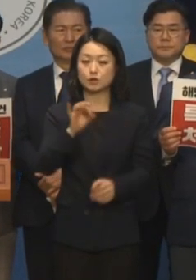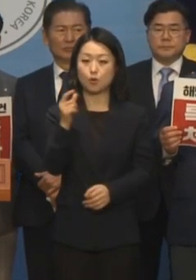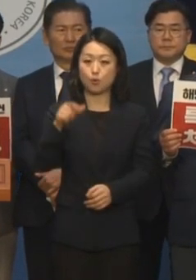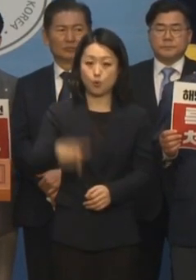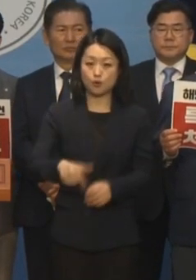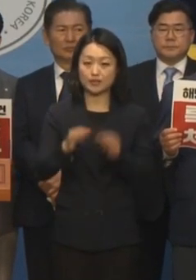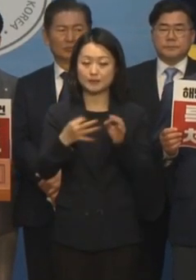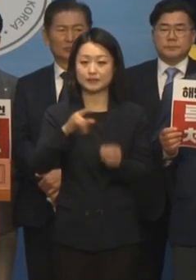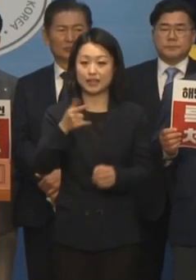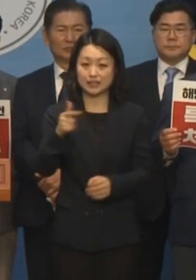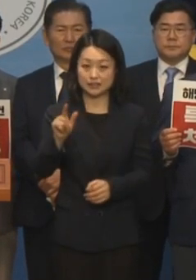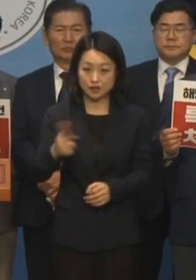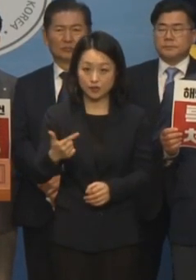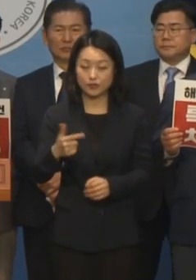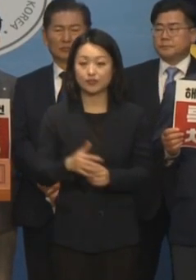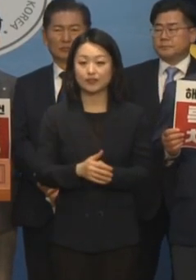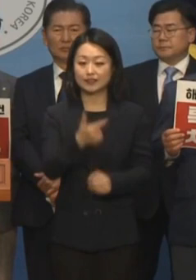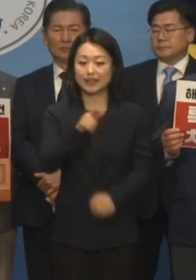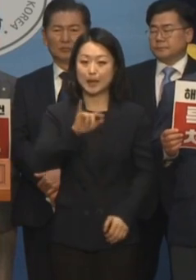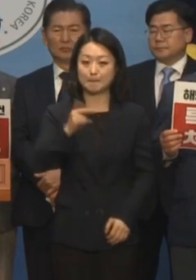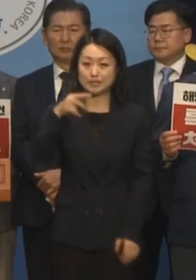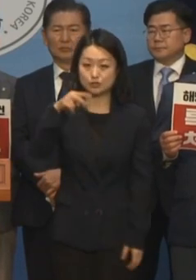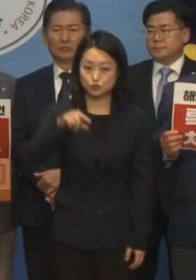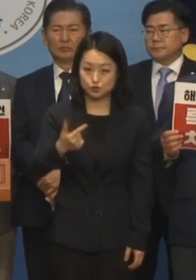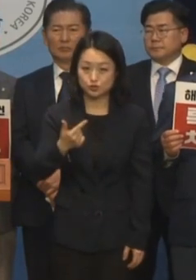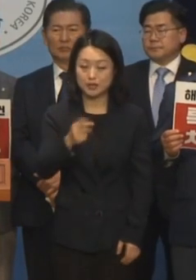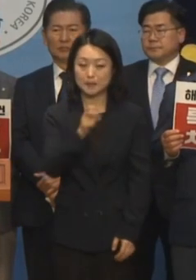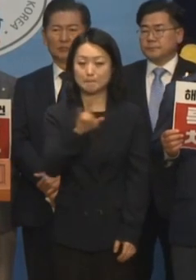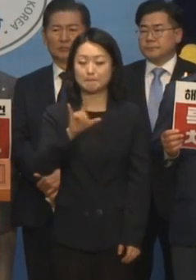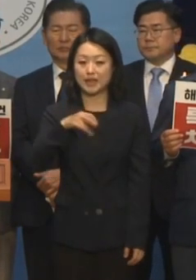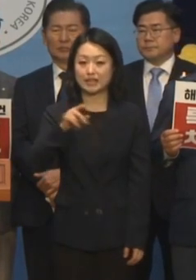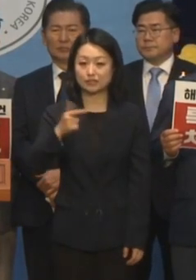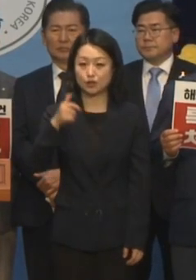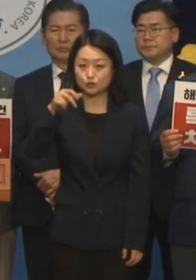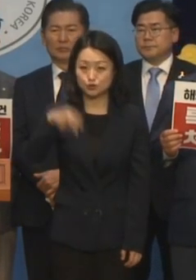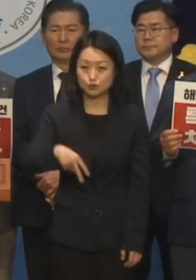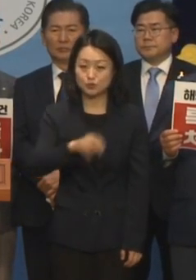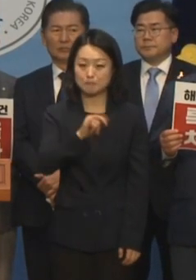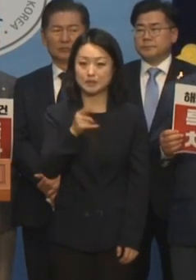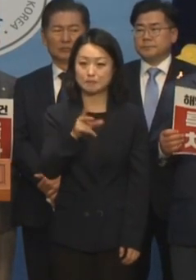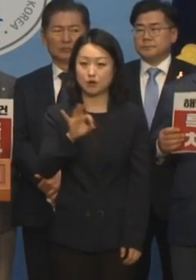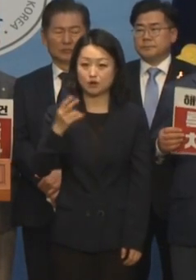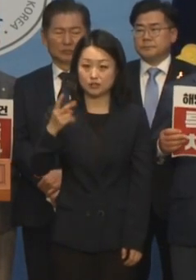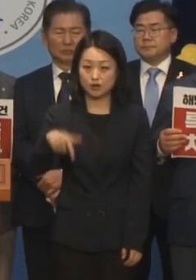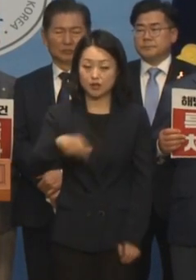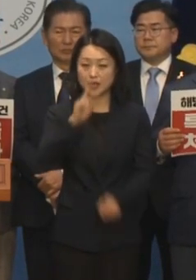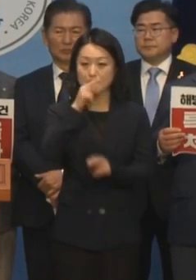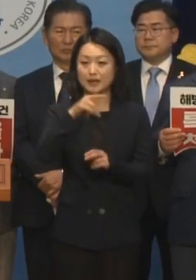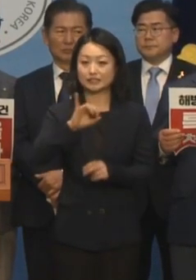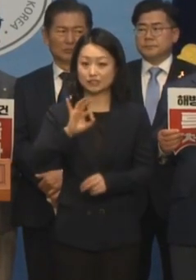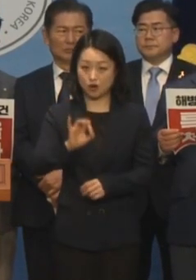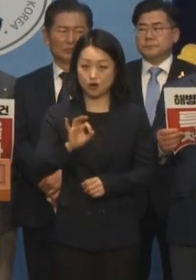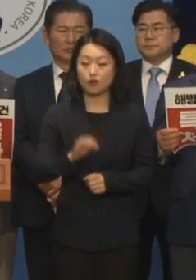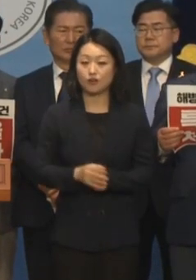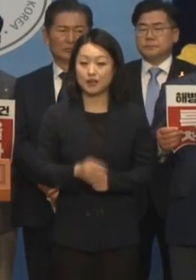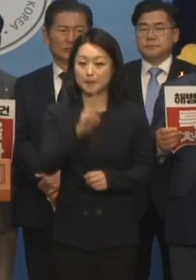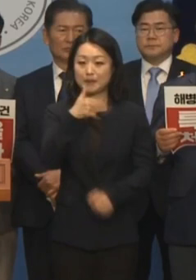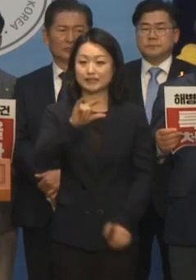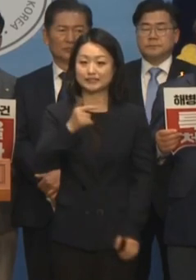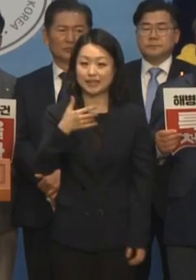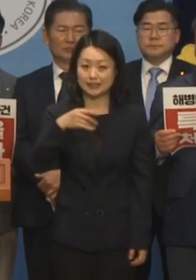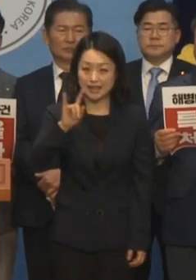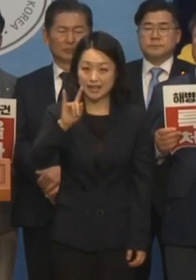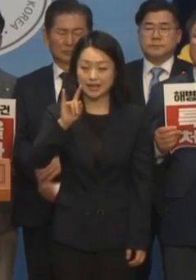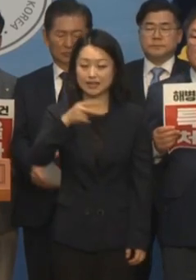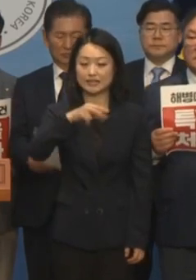의원님, 김태년 의원님, 남인순 의원님, 맹성규 의원님, 민병덕 의원님, 박정 의원님, 박찬대